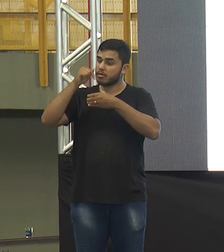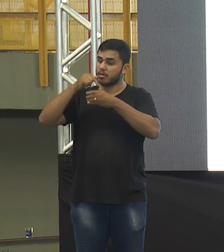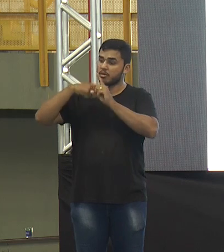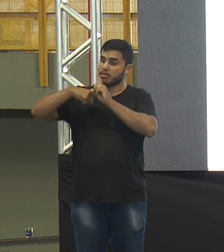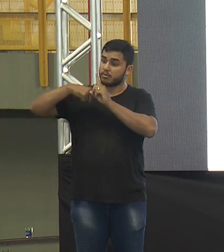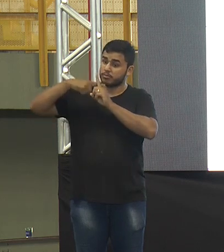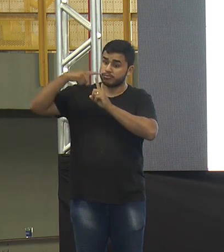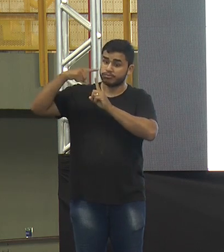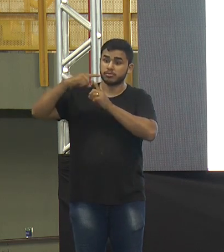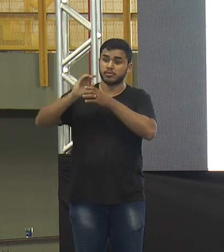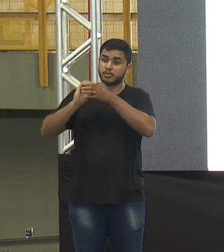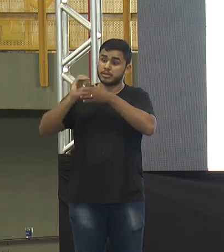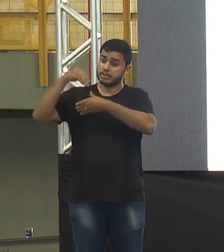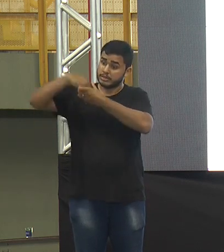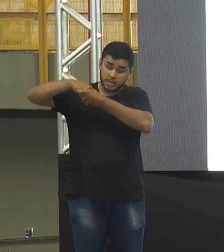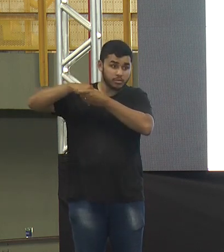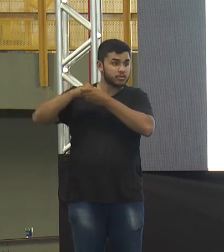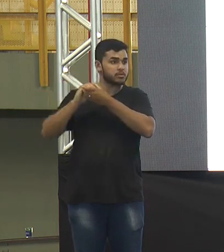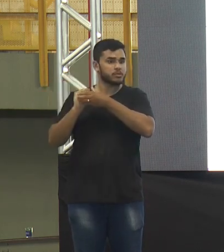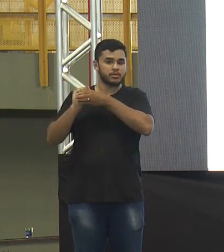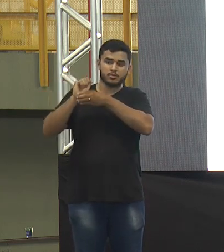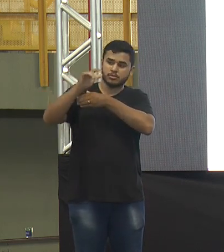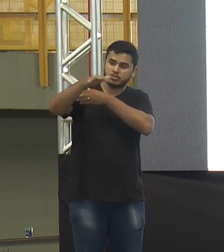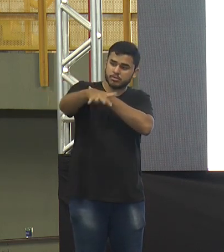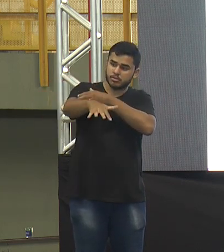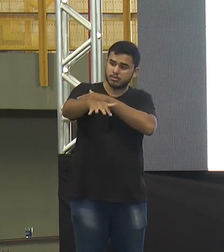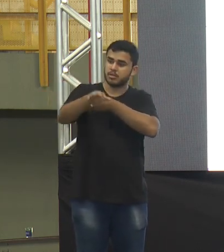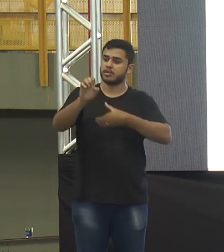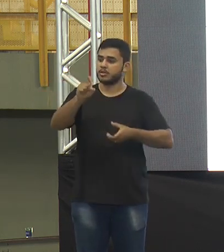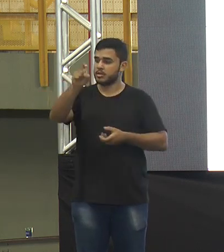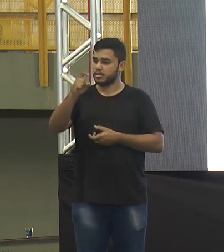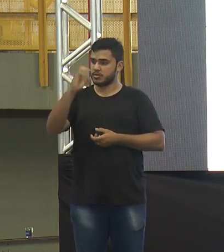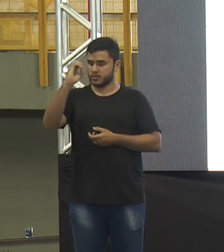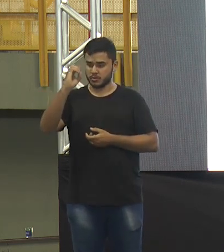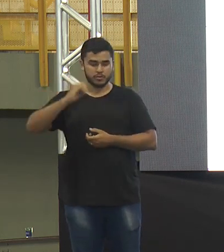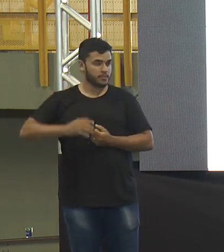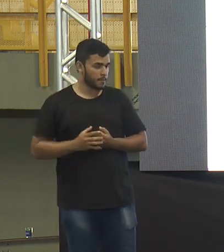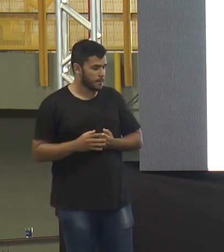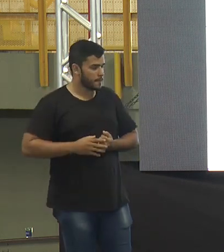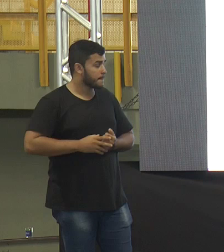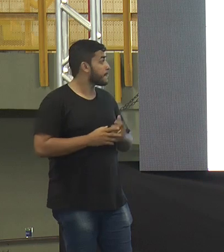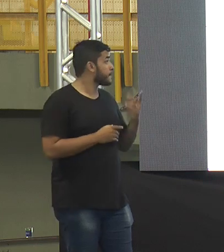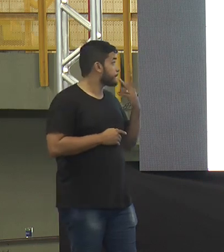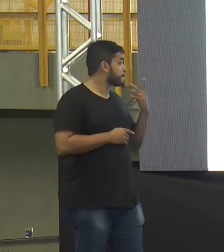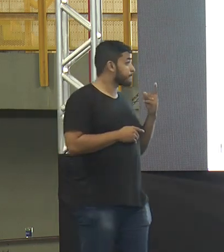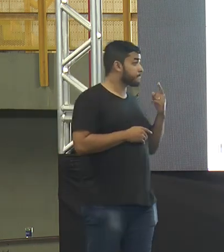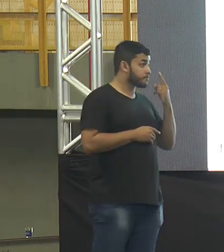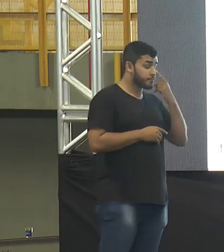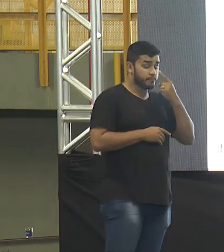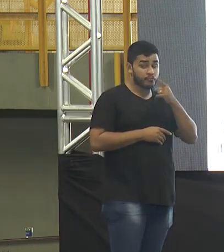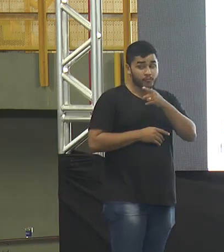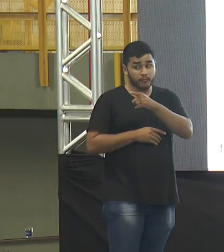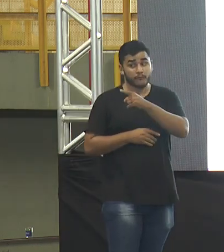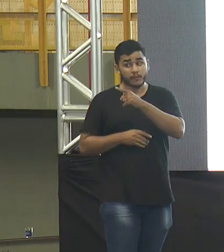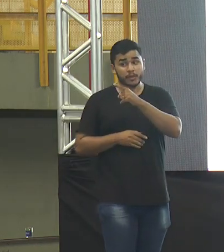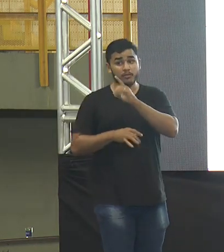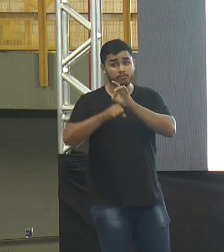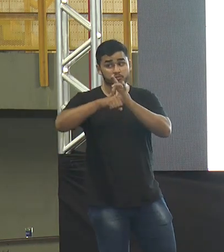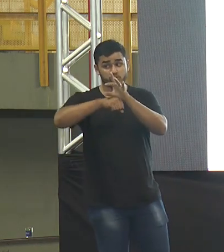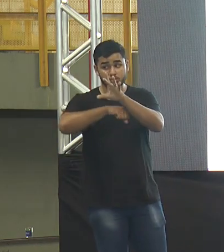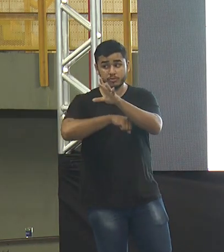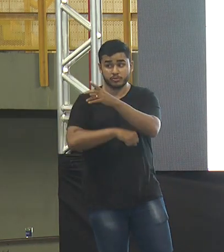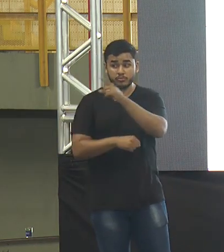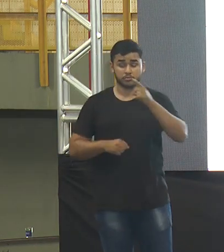está dentro do sistema e vai jogar para o universo. Aí uma dica, ó. Falando de universo, tá? Falando em